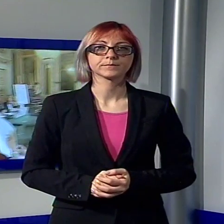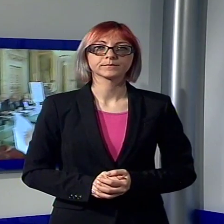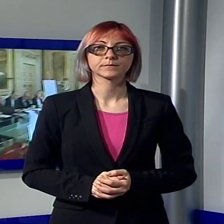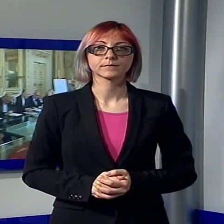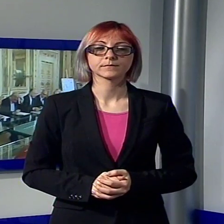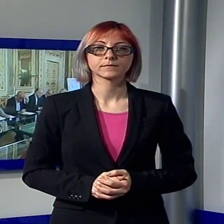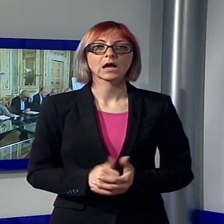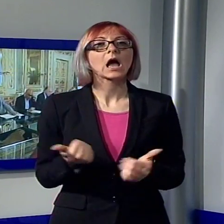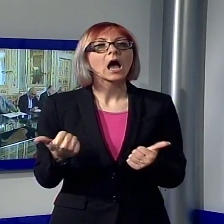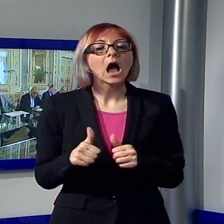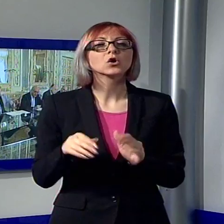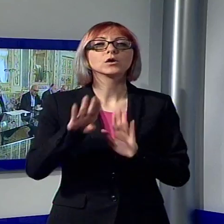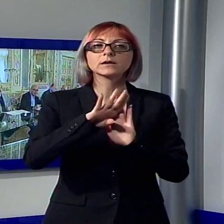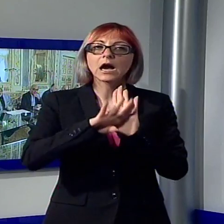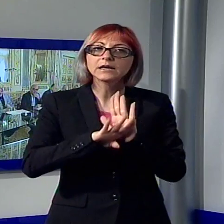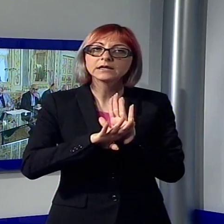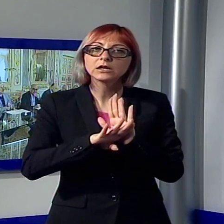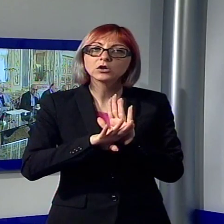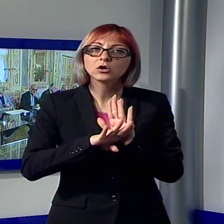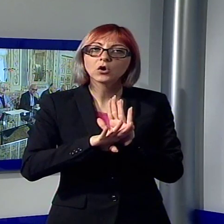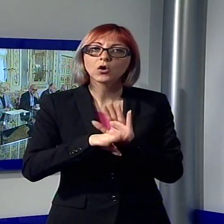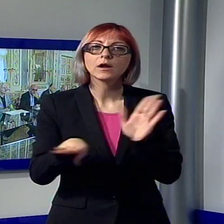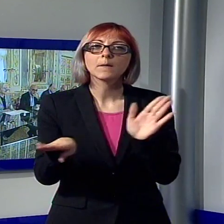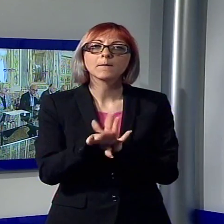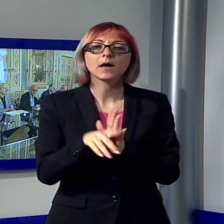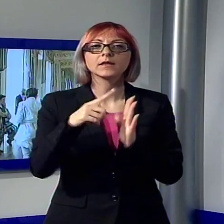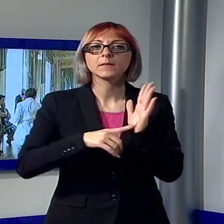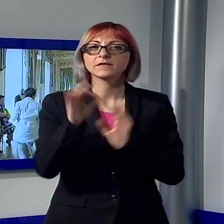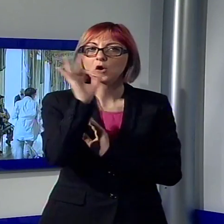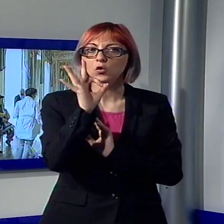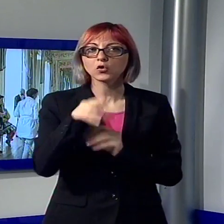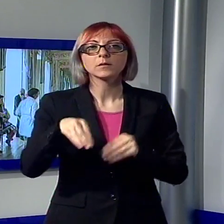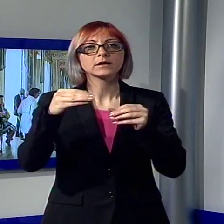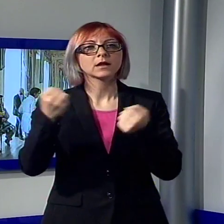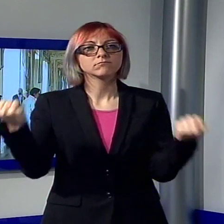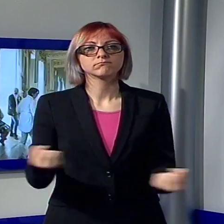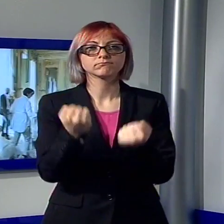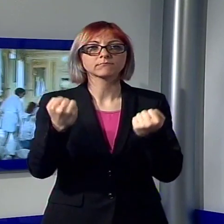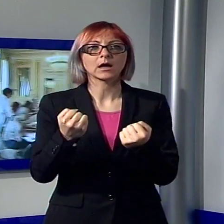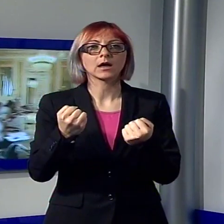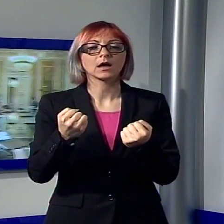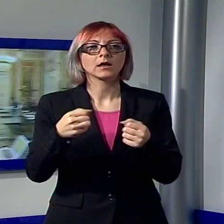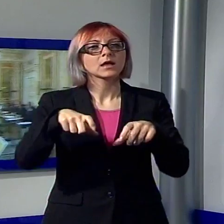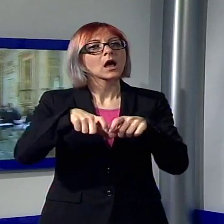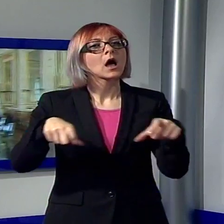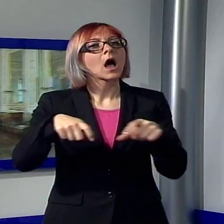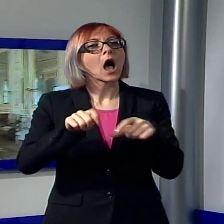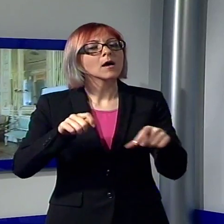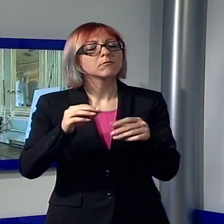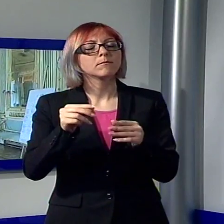cartellone che prenderà il via ad ottobre prossimo, è stato annunciato l'inizio della campagna di abbonamenti, che partirà martedì. Obiettivo